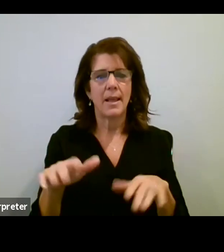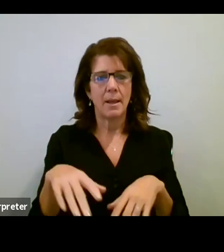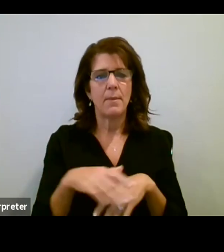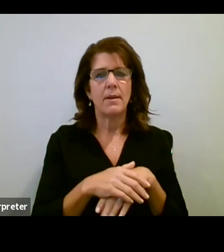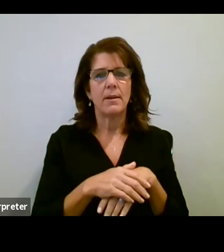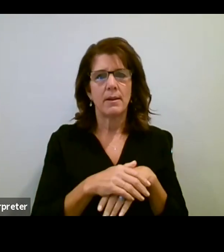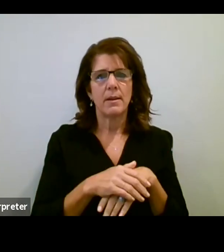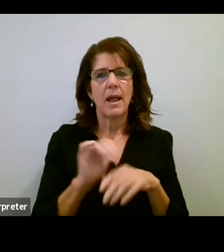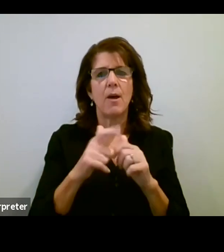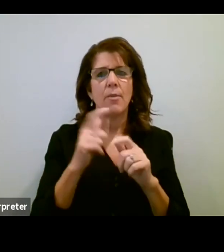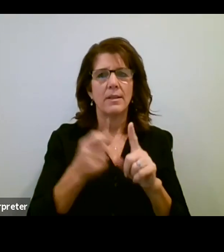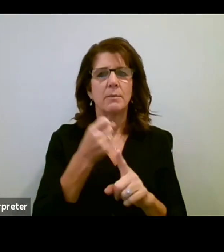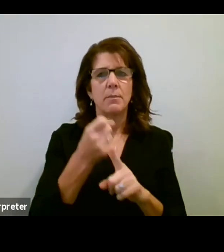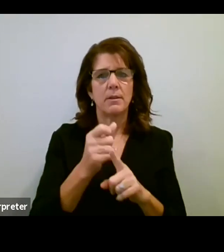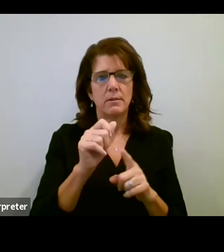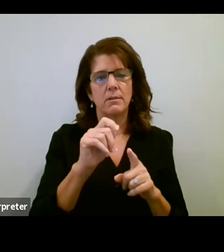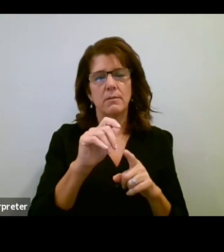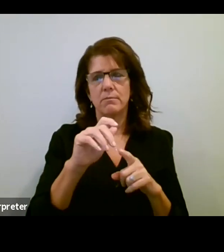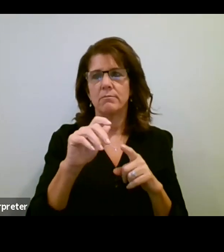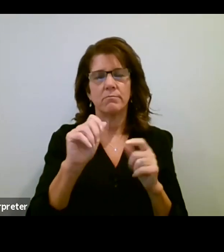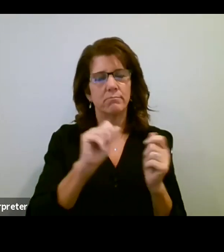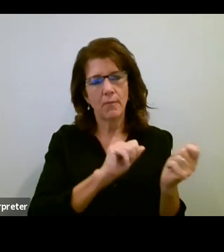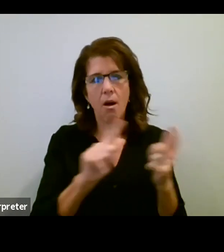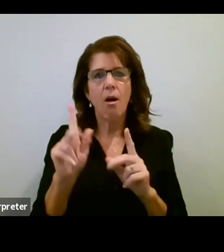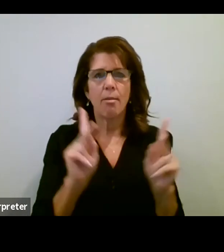mayores. Perdón.